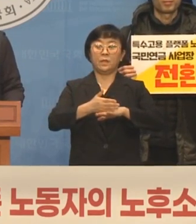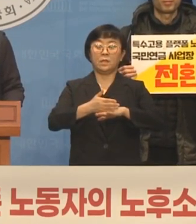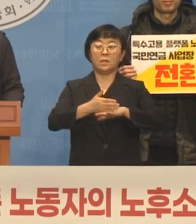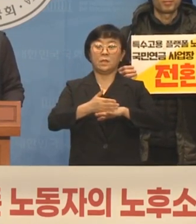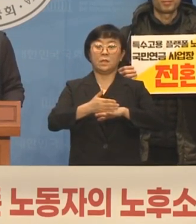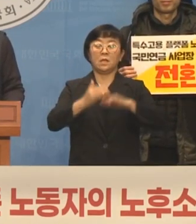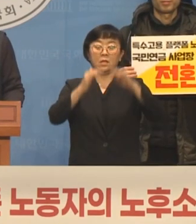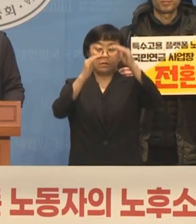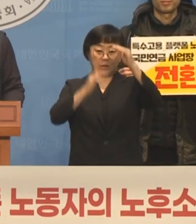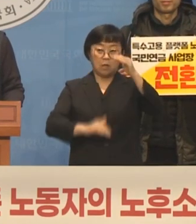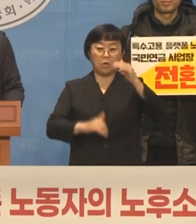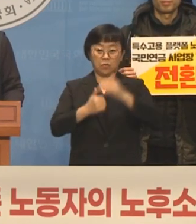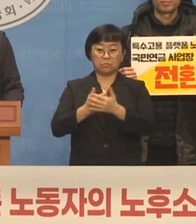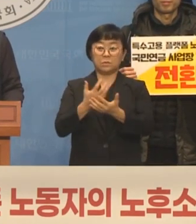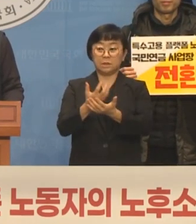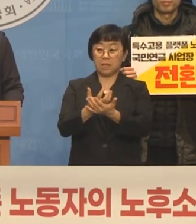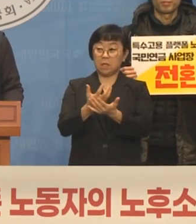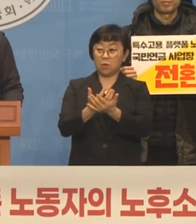기자회견문은